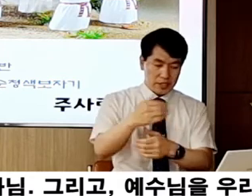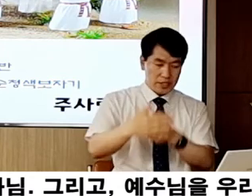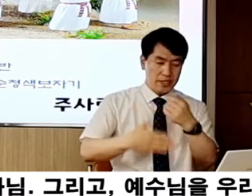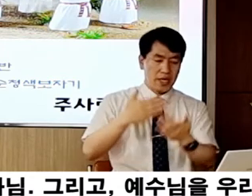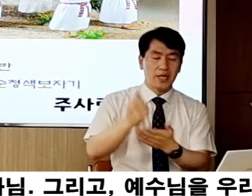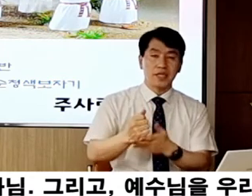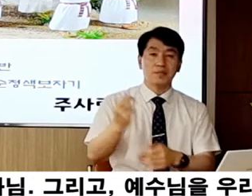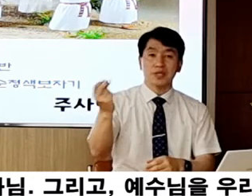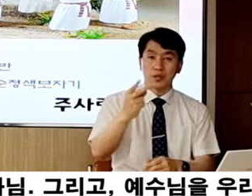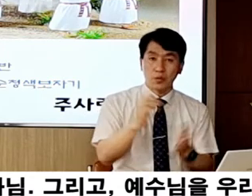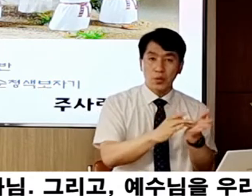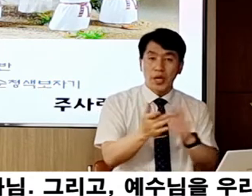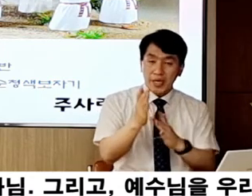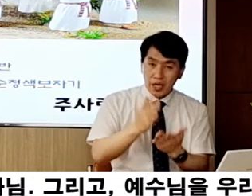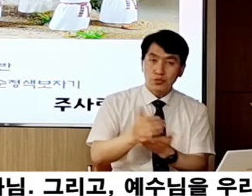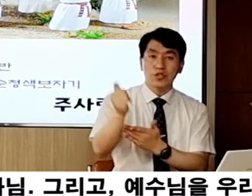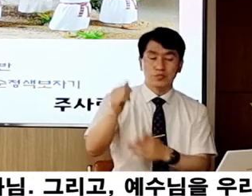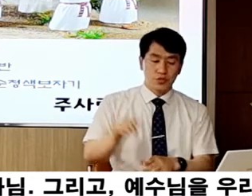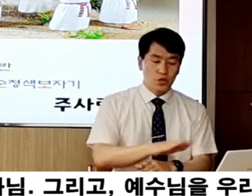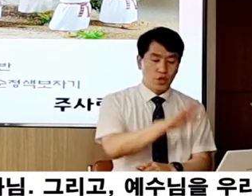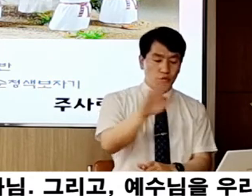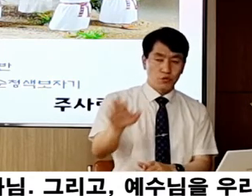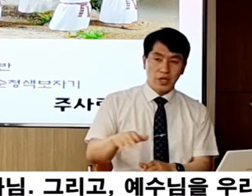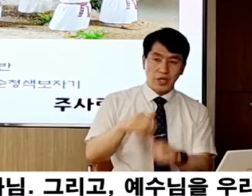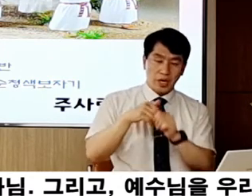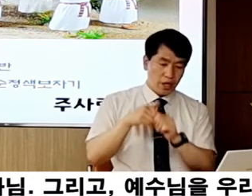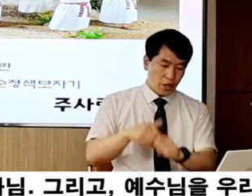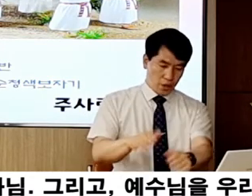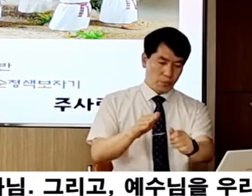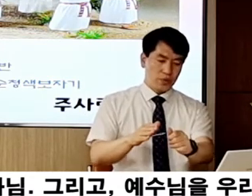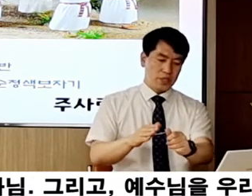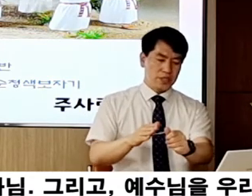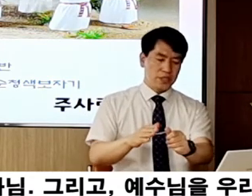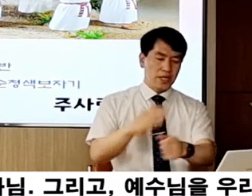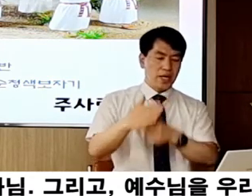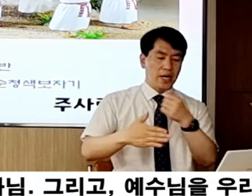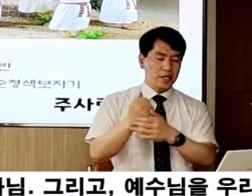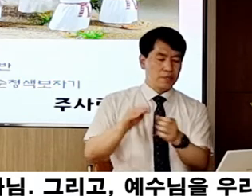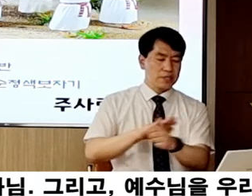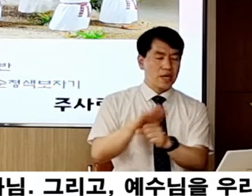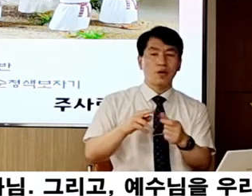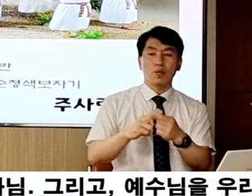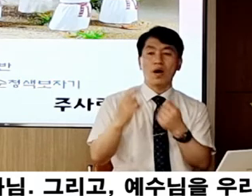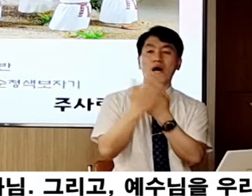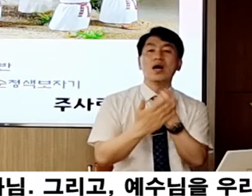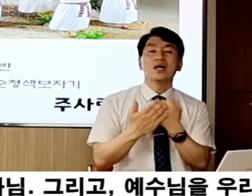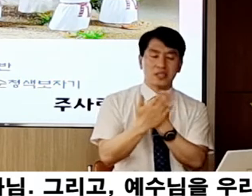허락하신 하나님 그리고 예수님을 우리에게 보내신 하나님의 사랑과